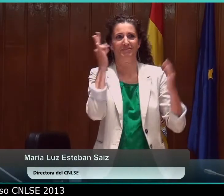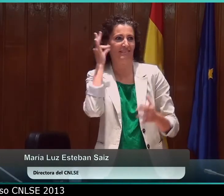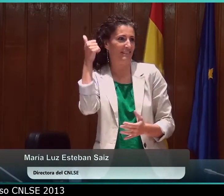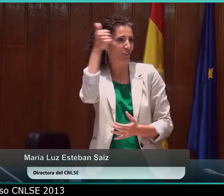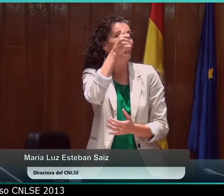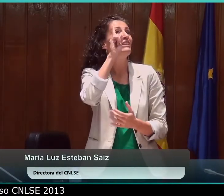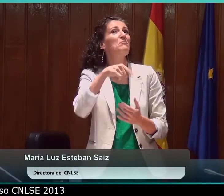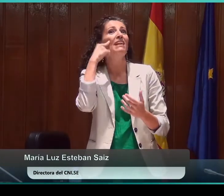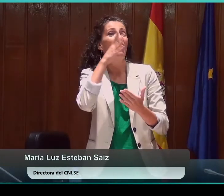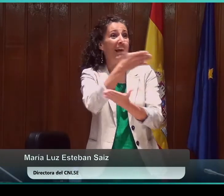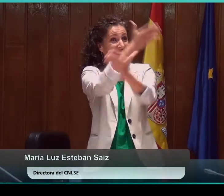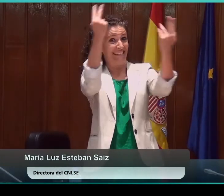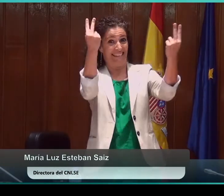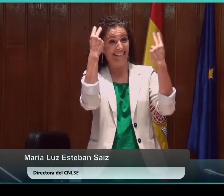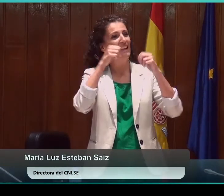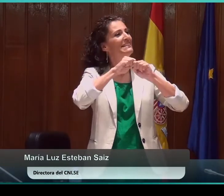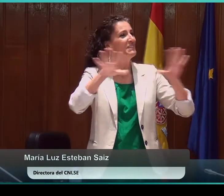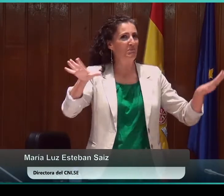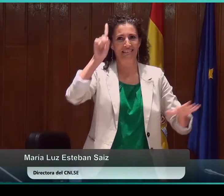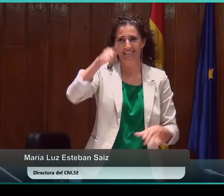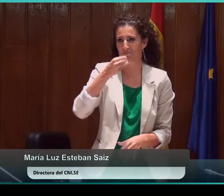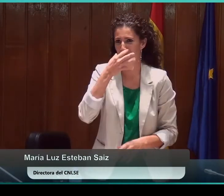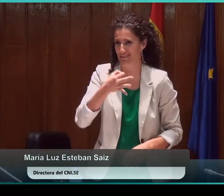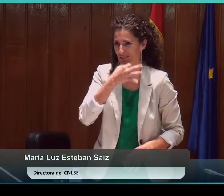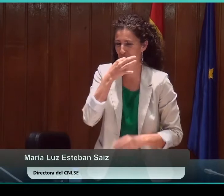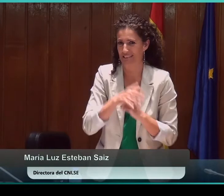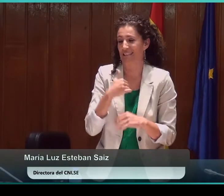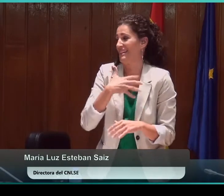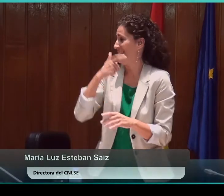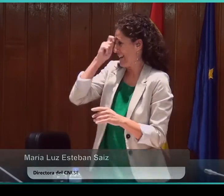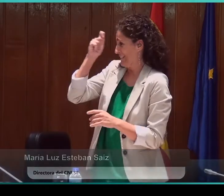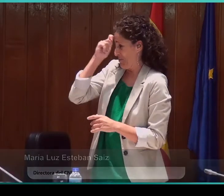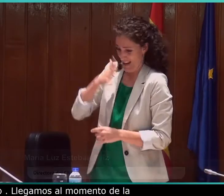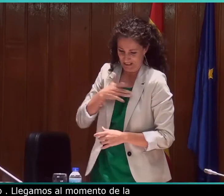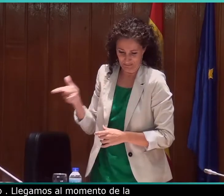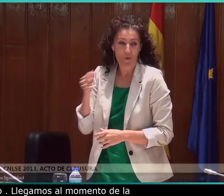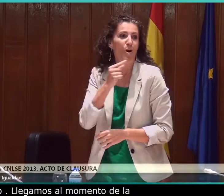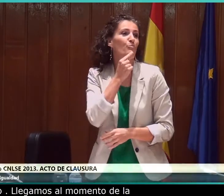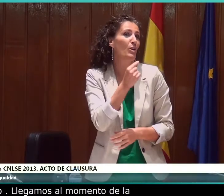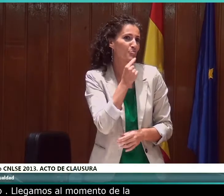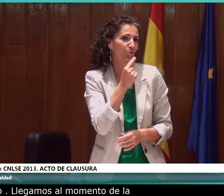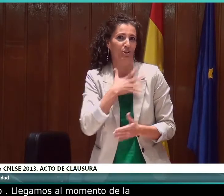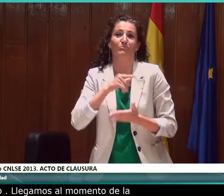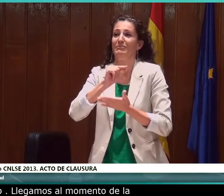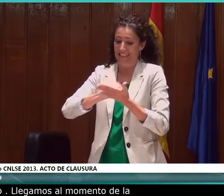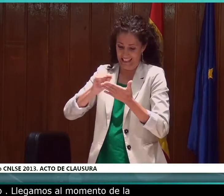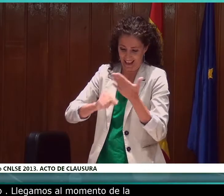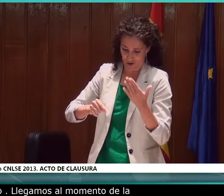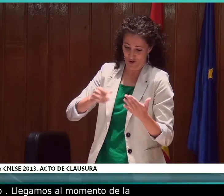a todos y a todas tanto los que estáis Aquí como los que nos seguís a través de streaming en primer lugar quiero saludar